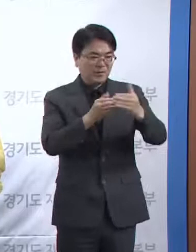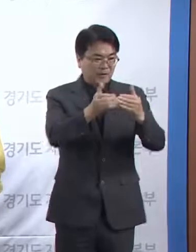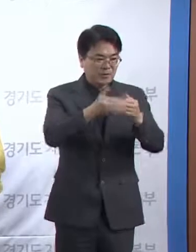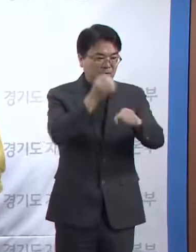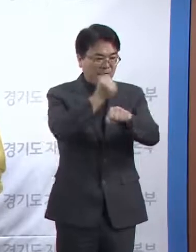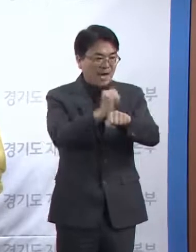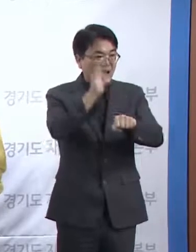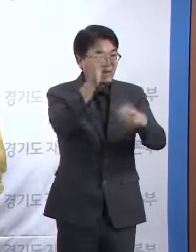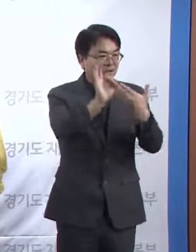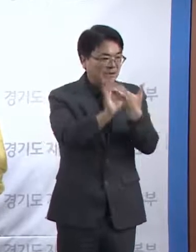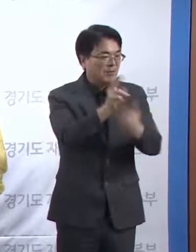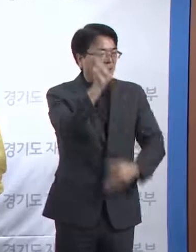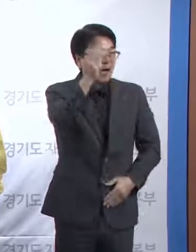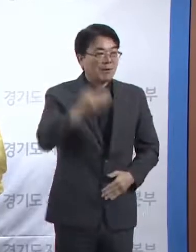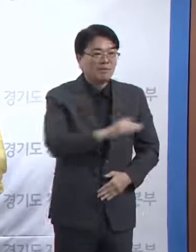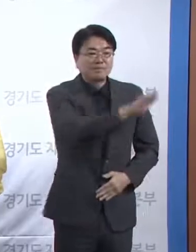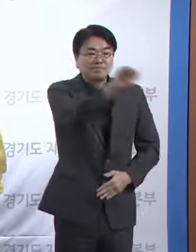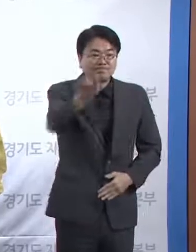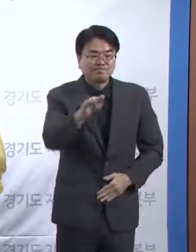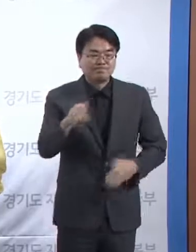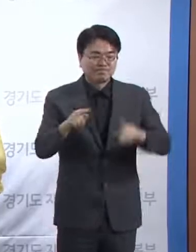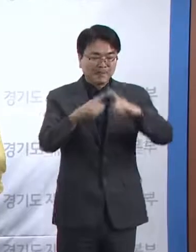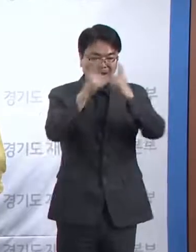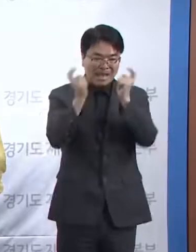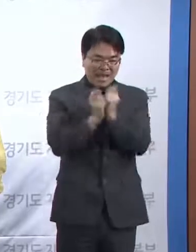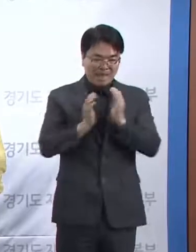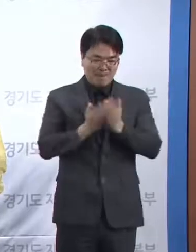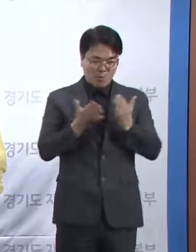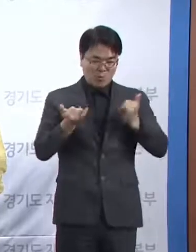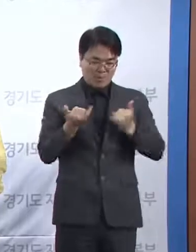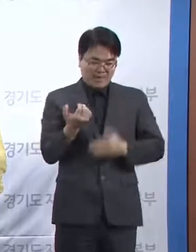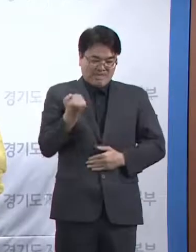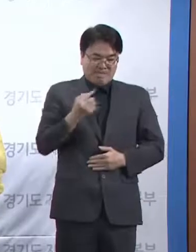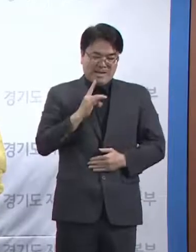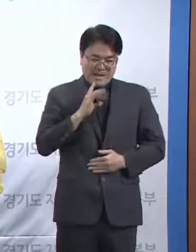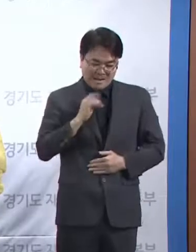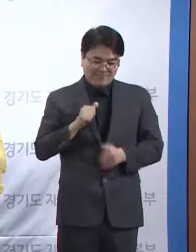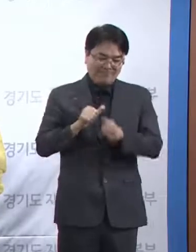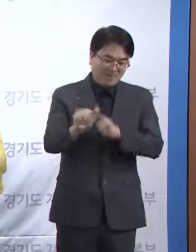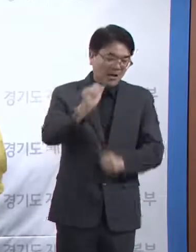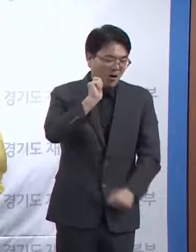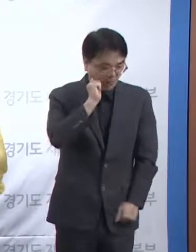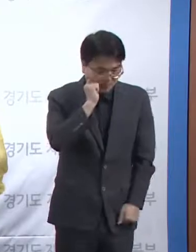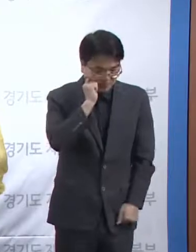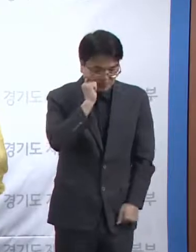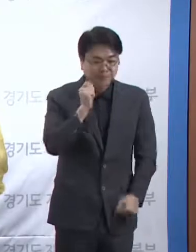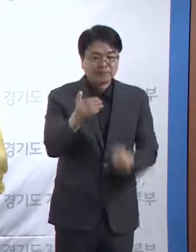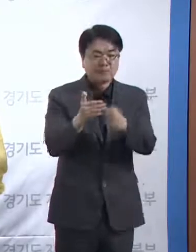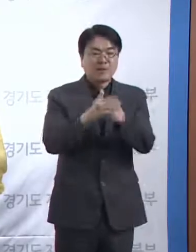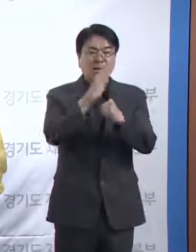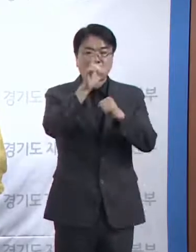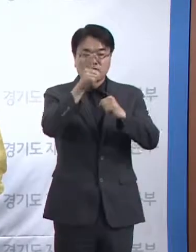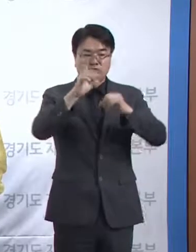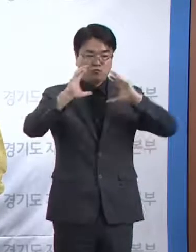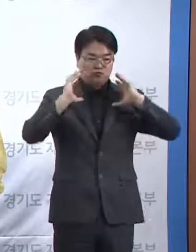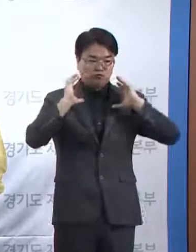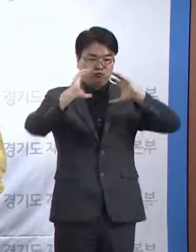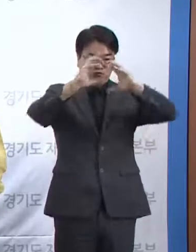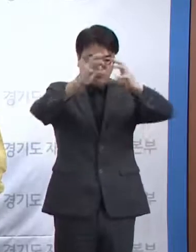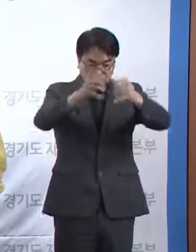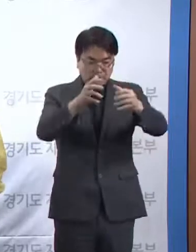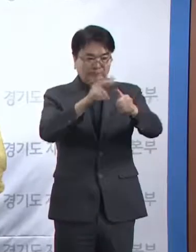본인 스스로도 겪어나가기 어려운 정도의 힘든 상황입니다. 이제는 국가만 쳐다보고 국회와